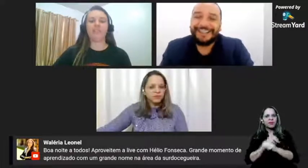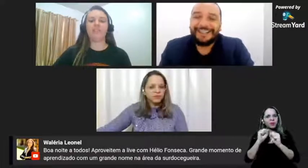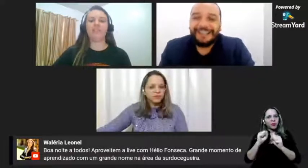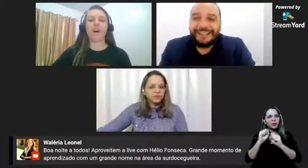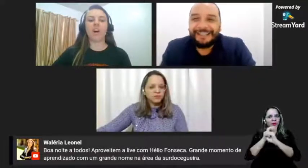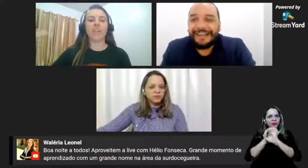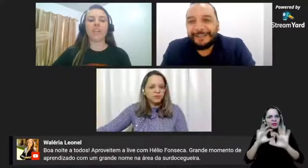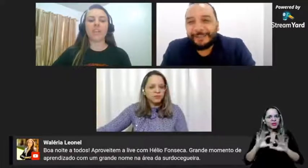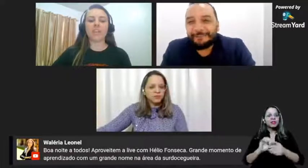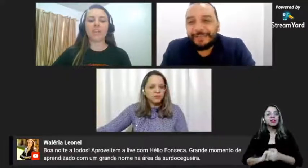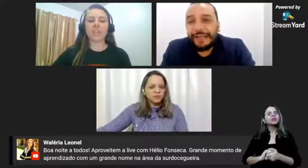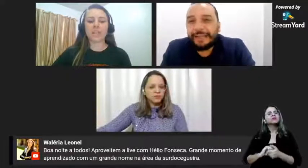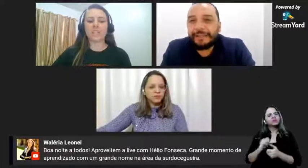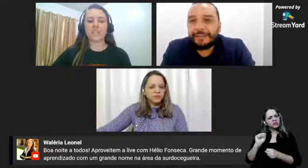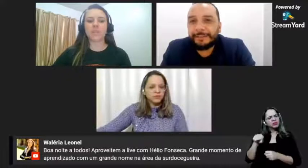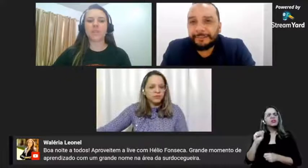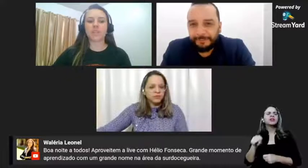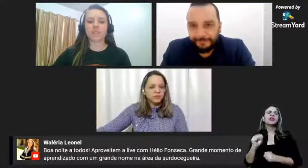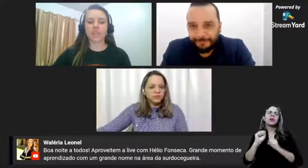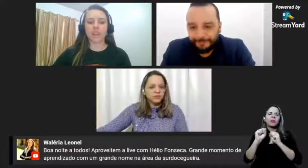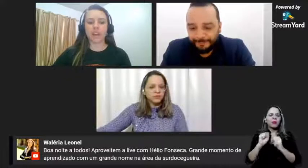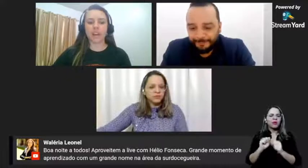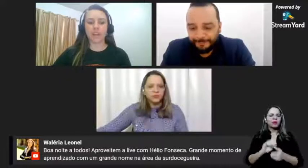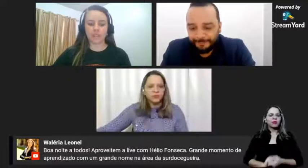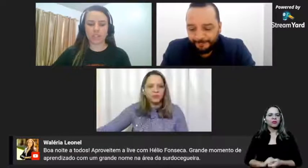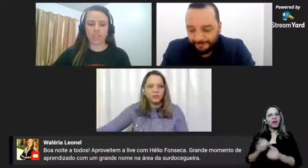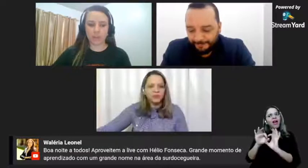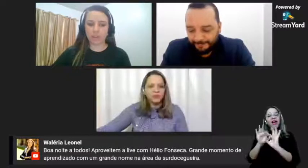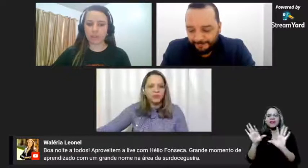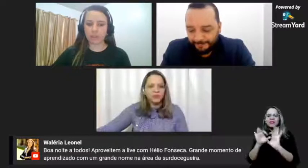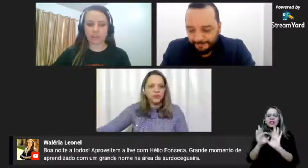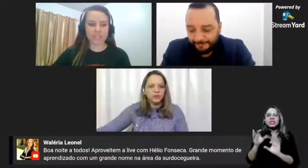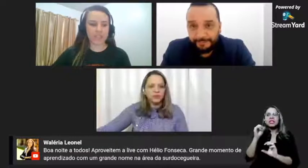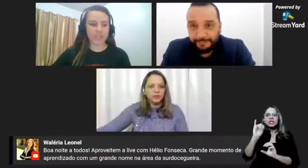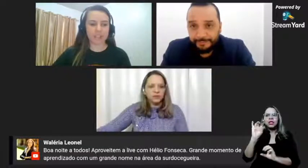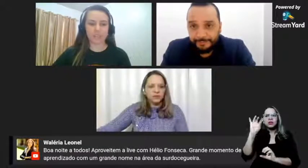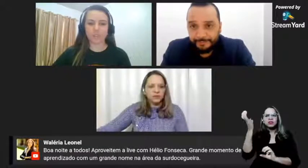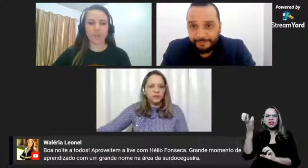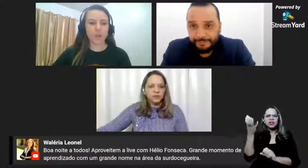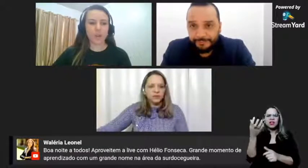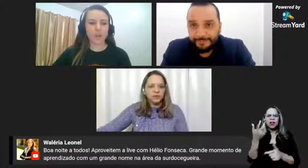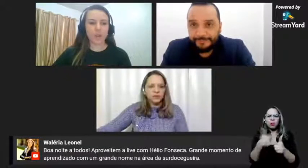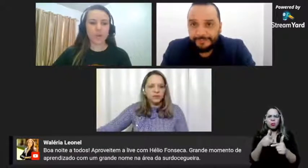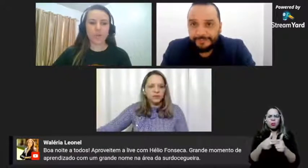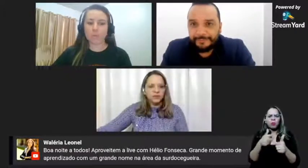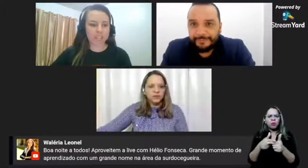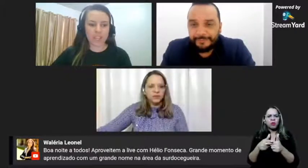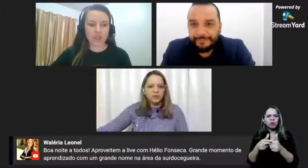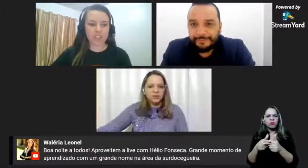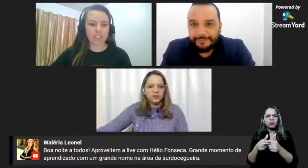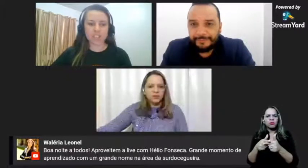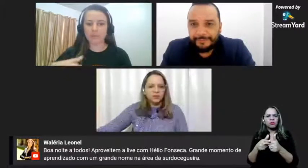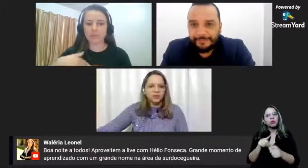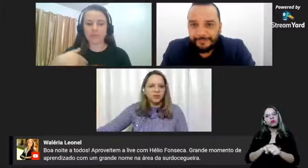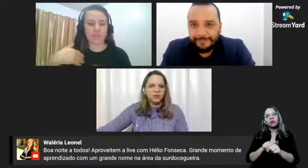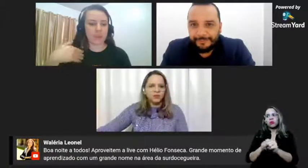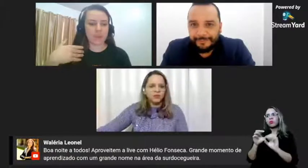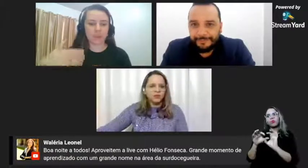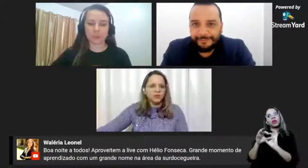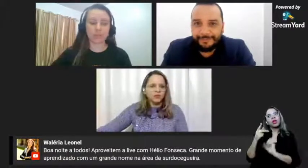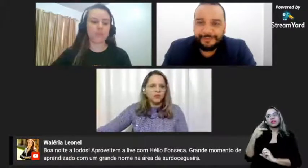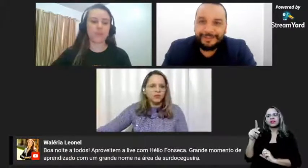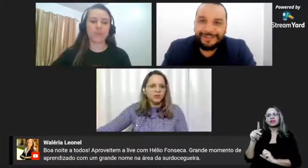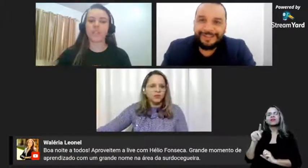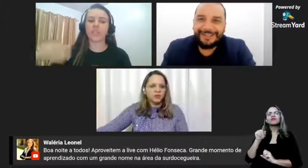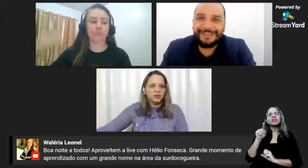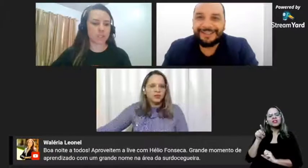Tá. Ó, fique à vontade, se porventura acontecerem outros problemas técnicos, o momento é seu e a gente sabe que você